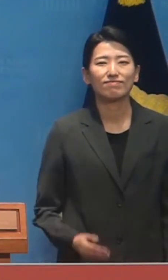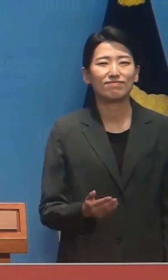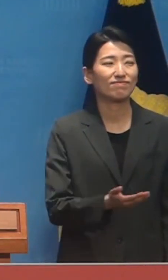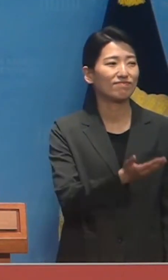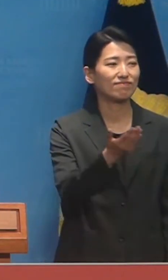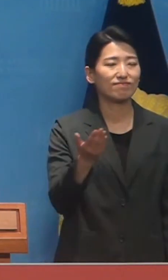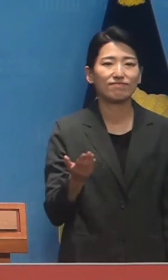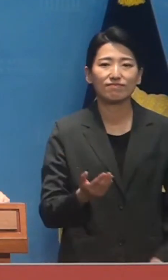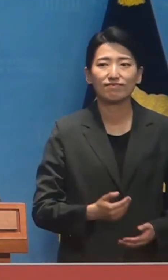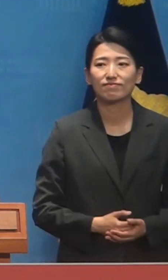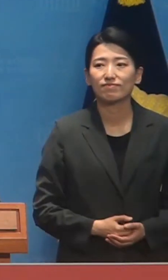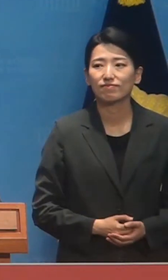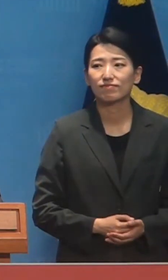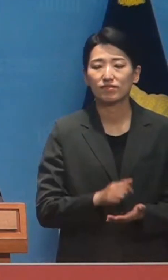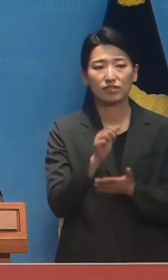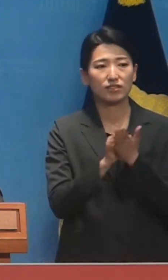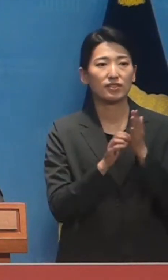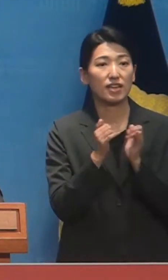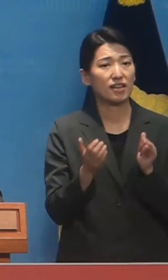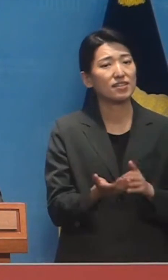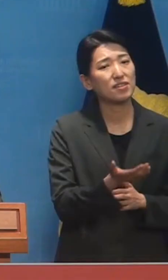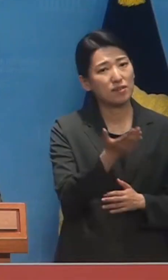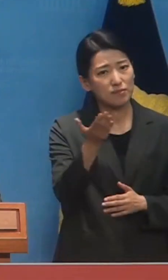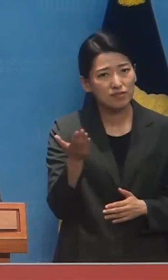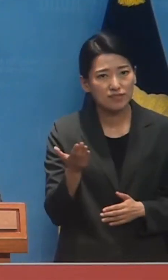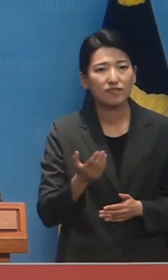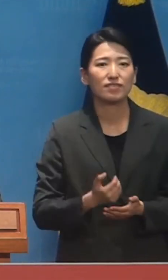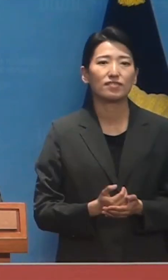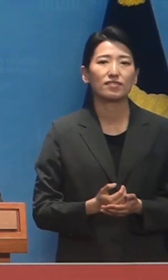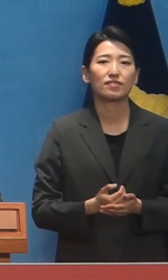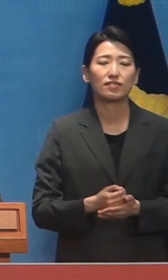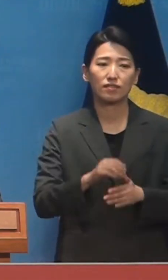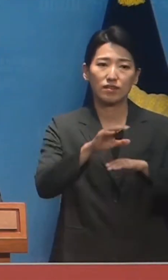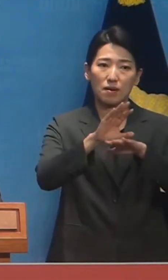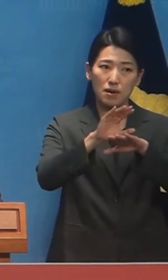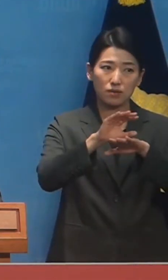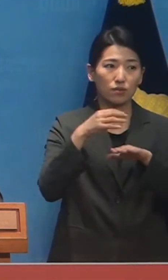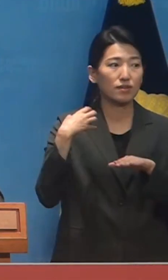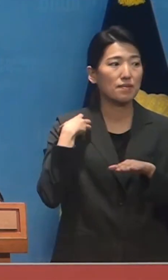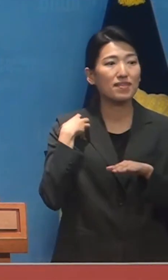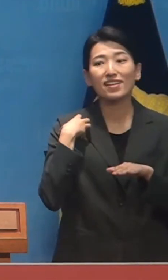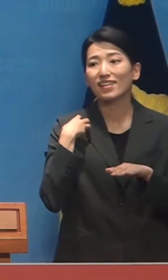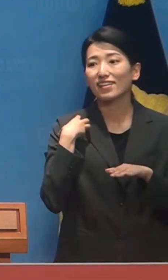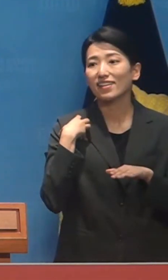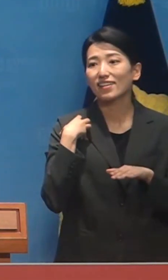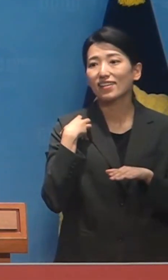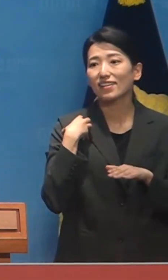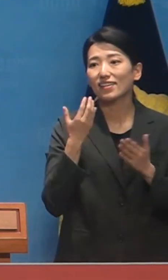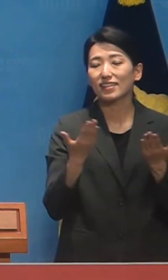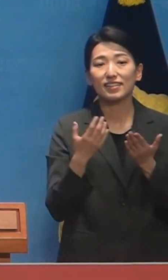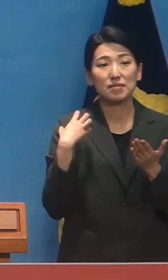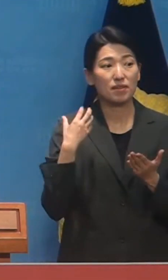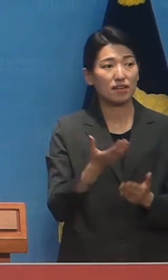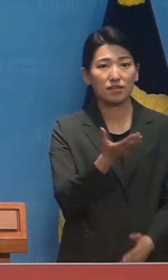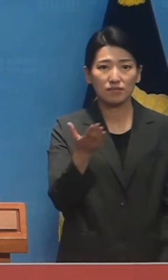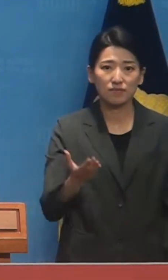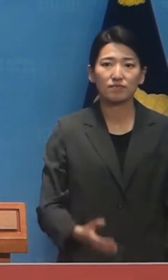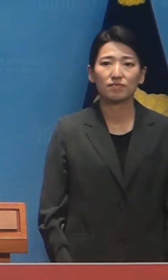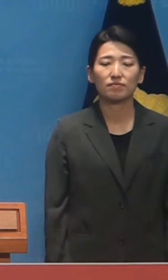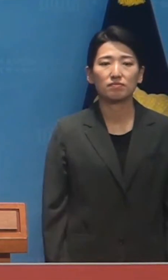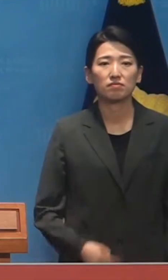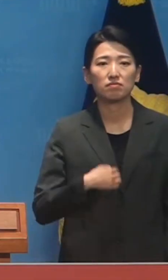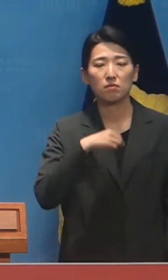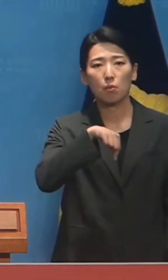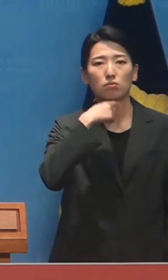여러분, 우리 기자님들, 또 방송 담당하시는 기자님들, 우리가 이렇게 아무리